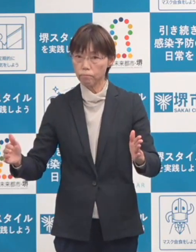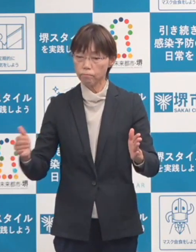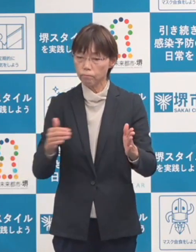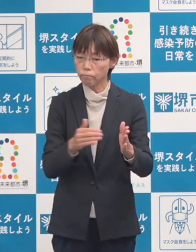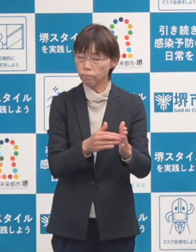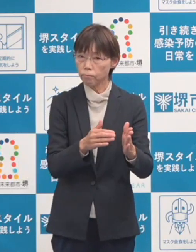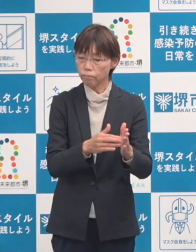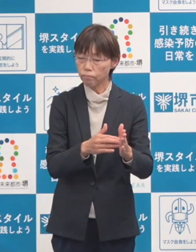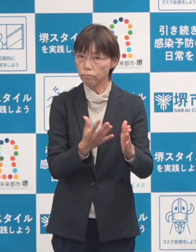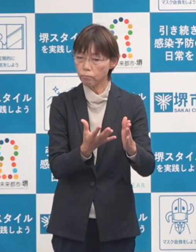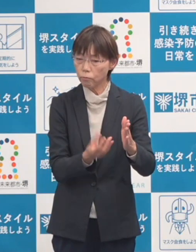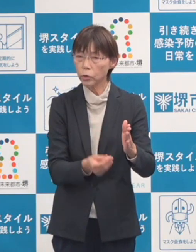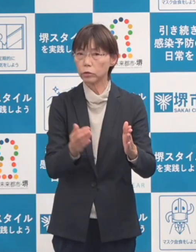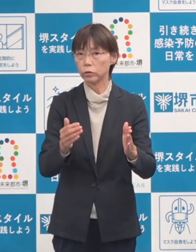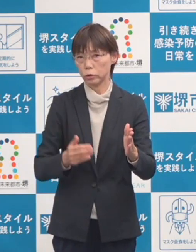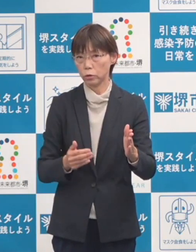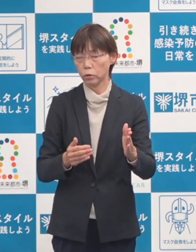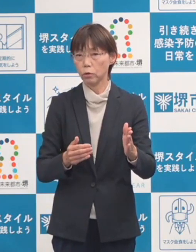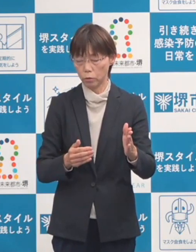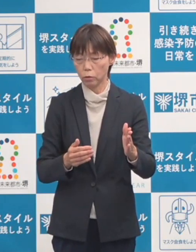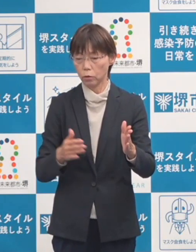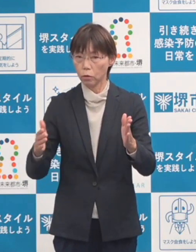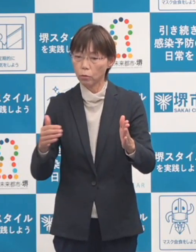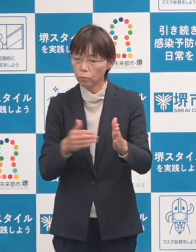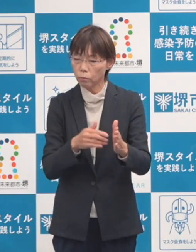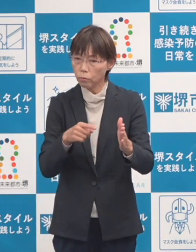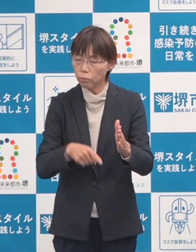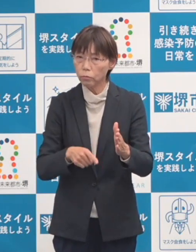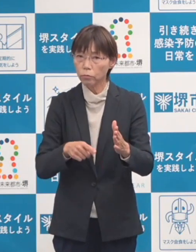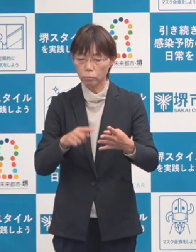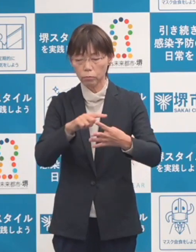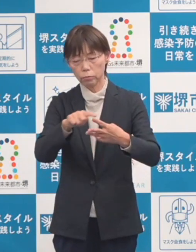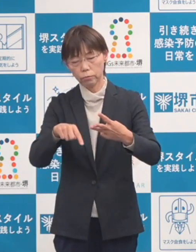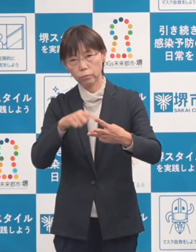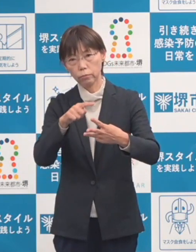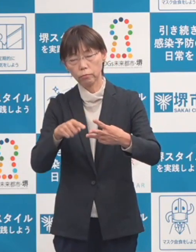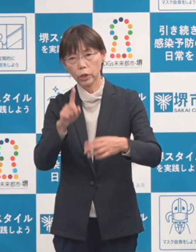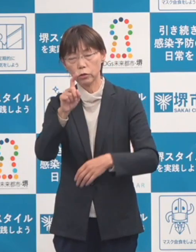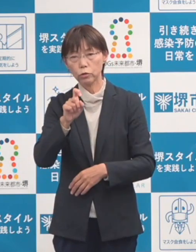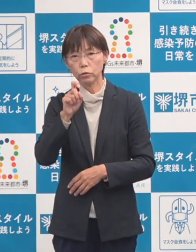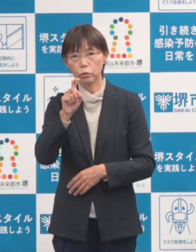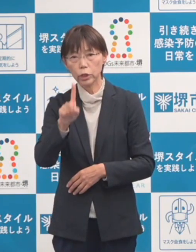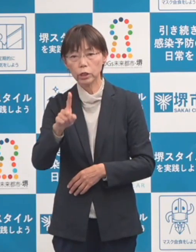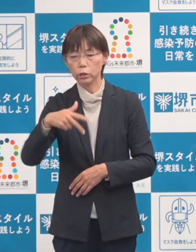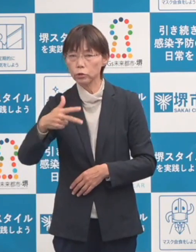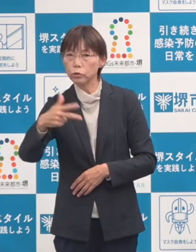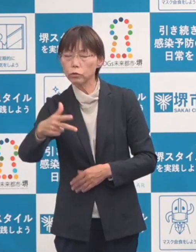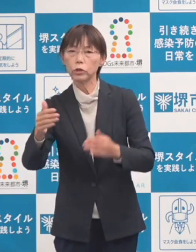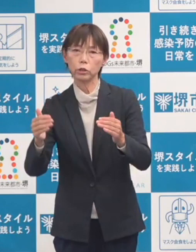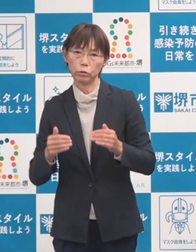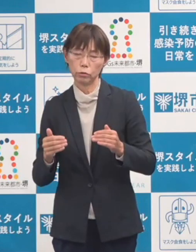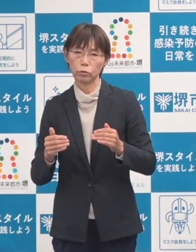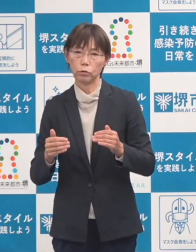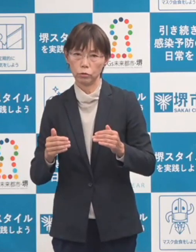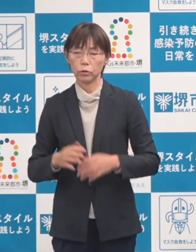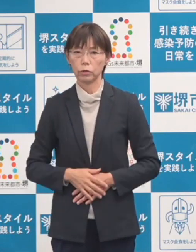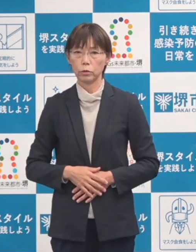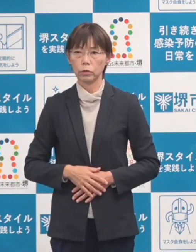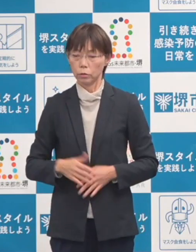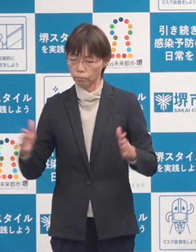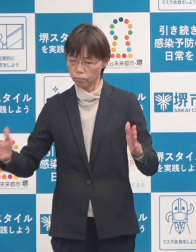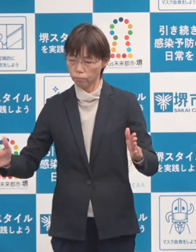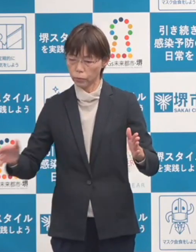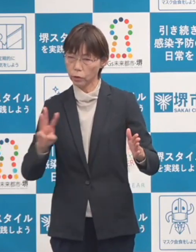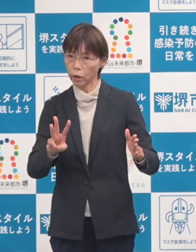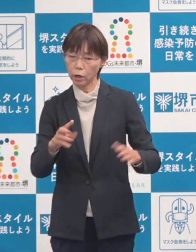要な期間が11週間ということを踏まえますと、期間内に3回目接種を受けていただくためには、1回目